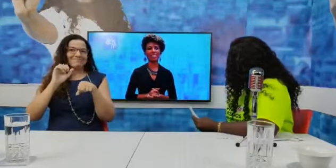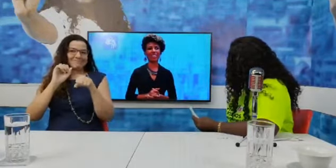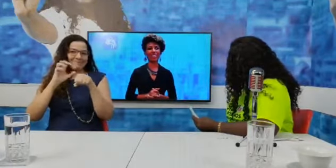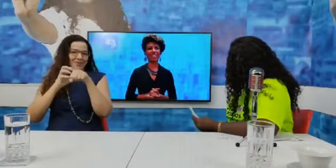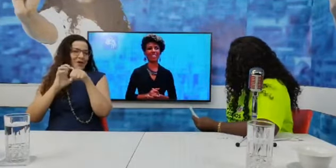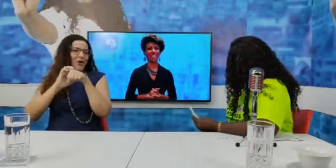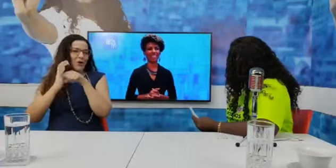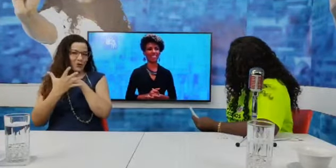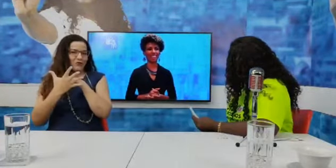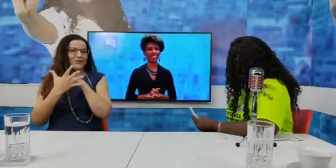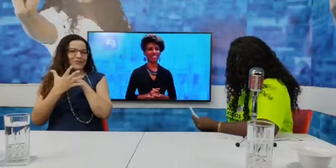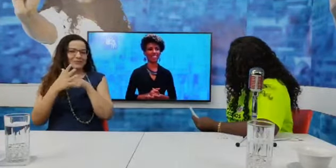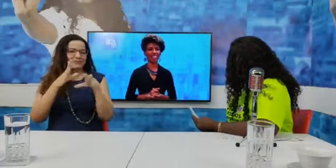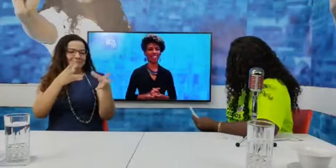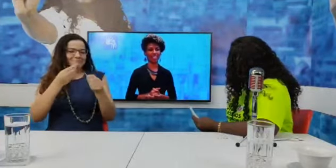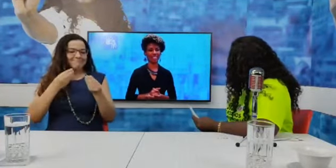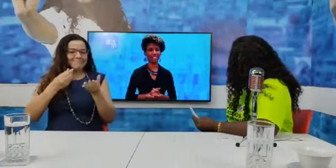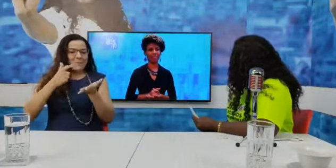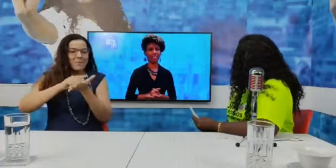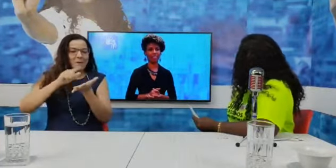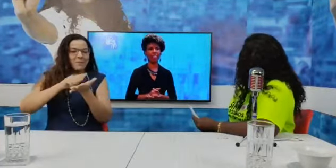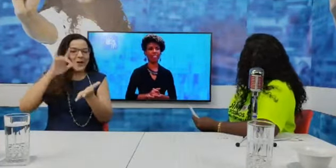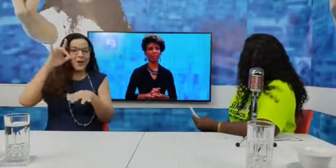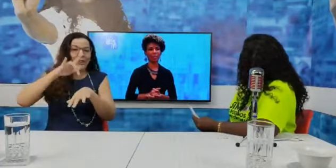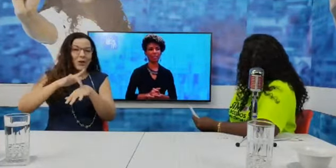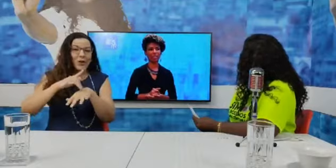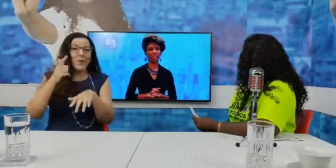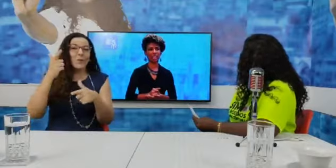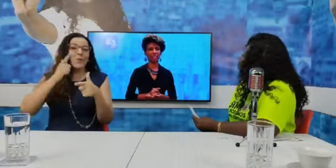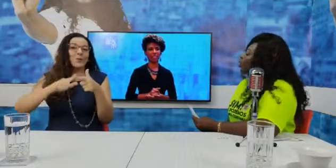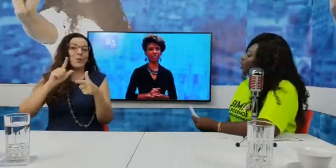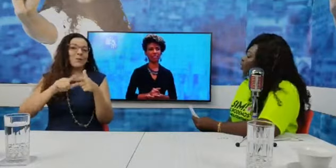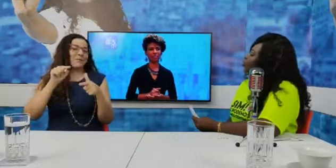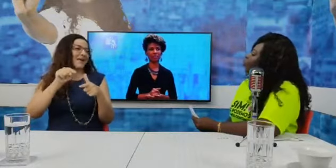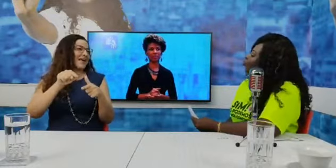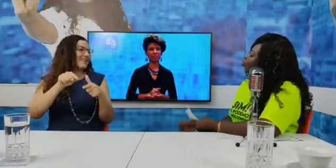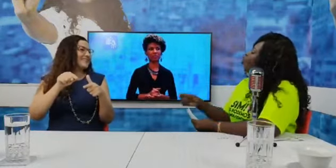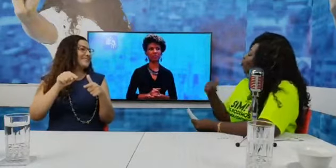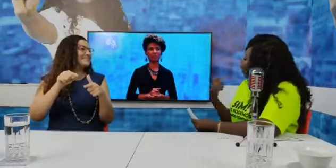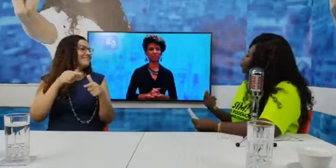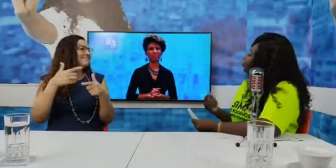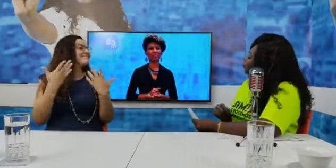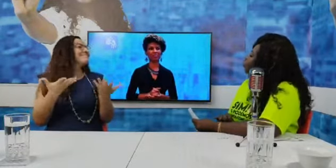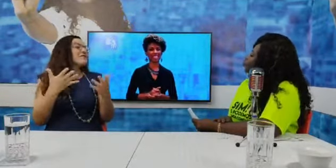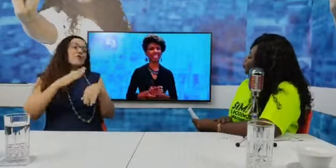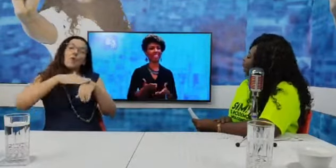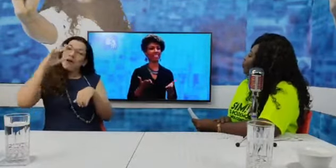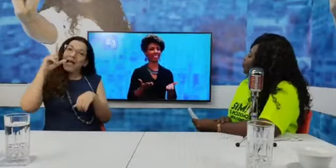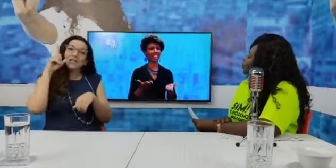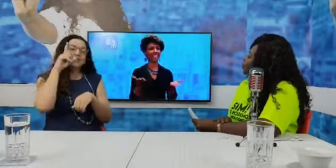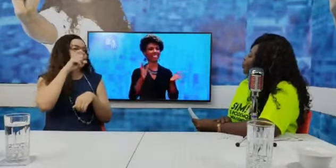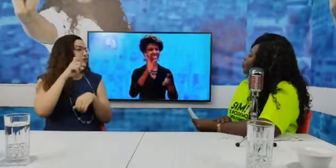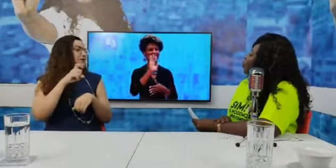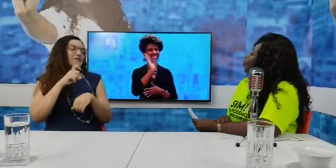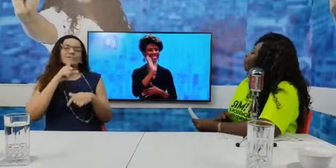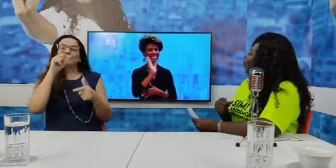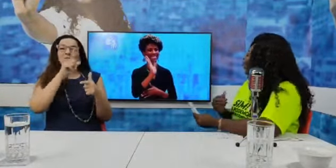ficam com receio em relação ao toque, né, para não contrair. Então ficou mais difícil, né,